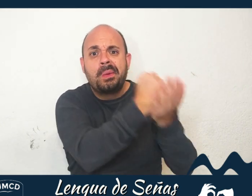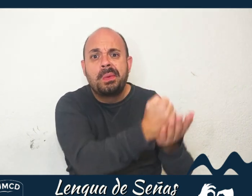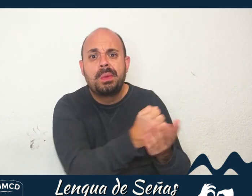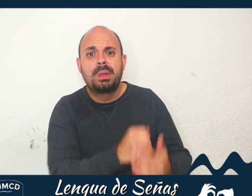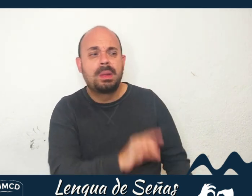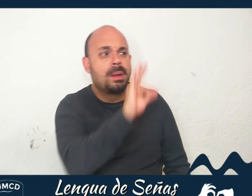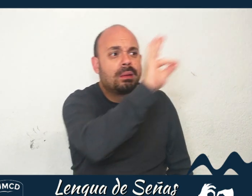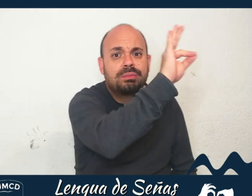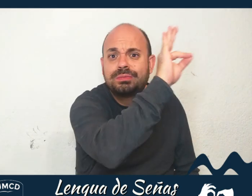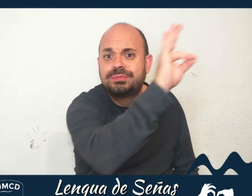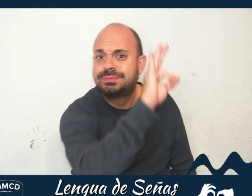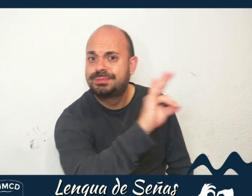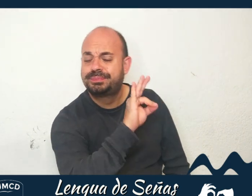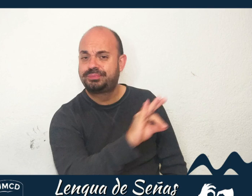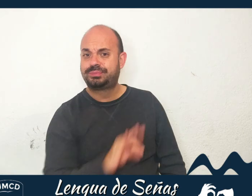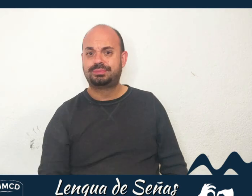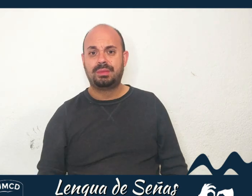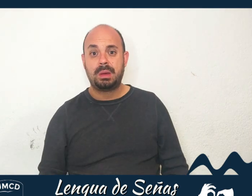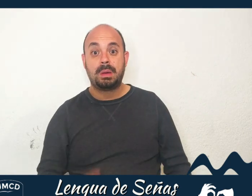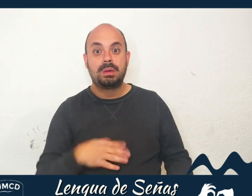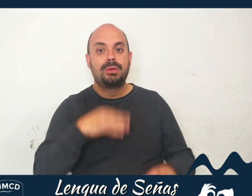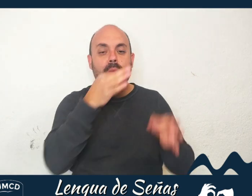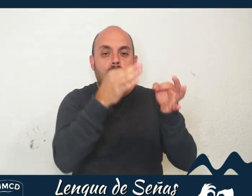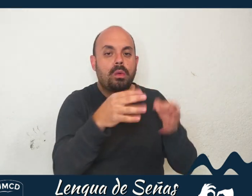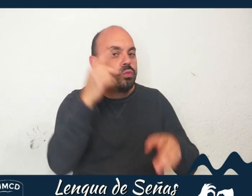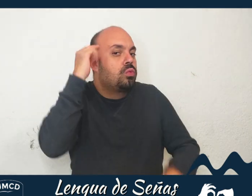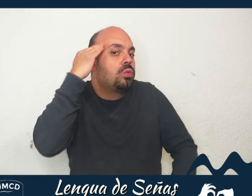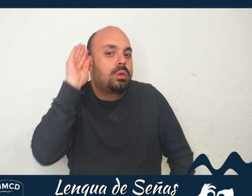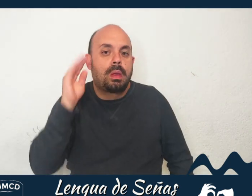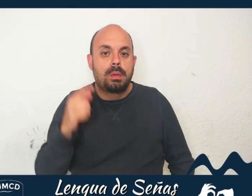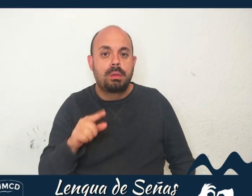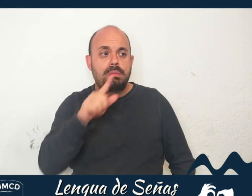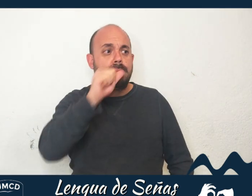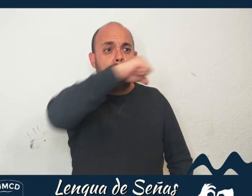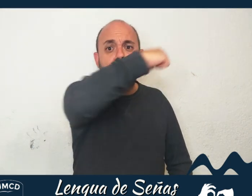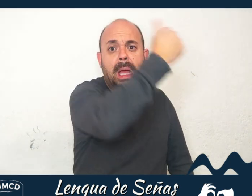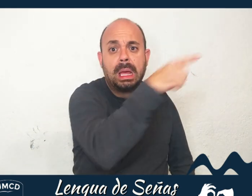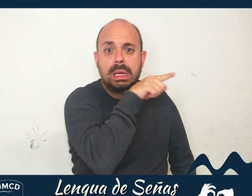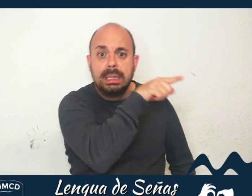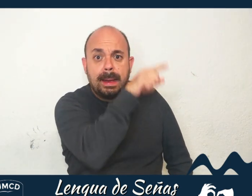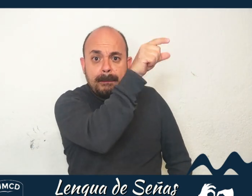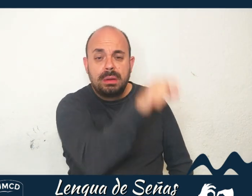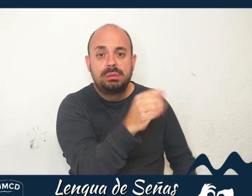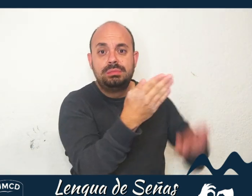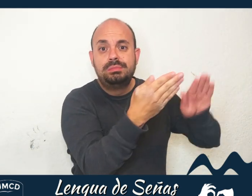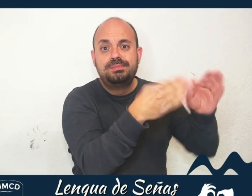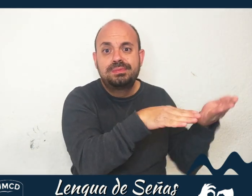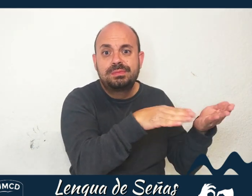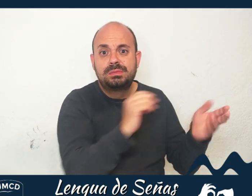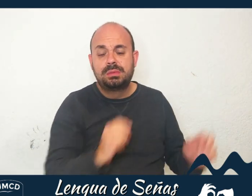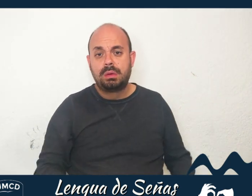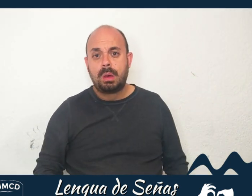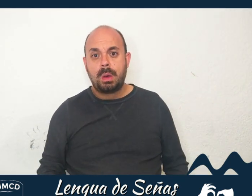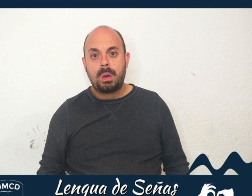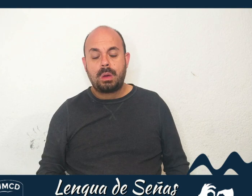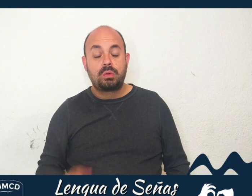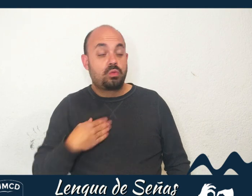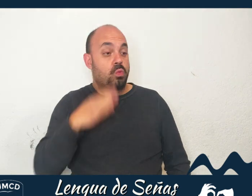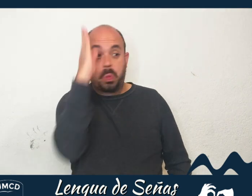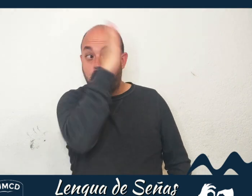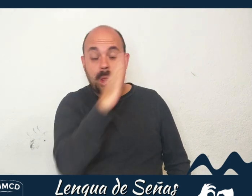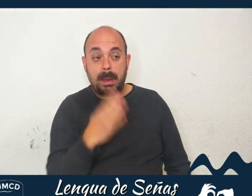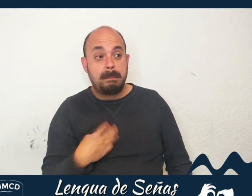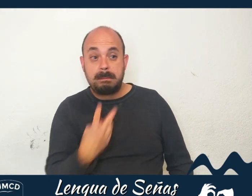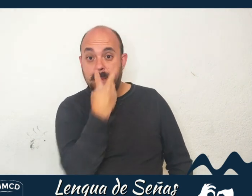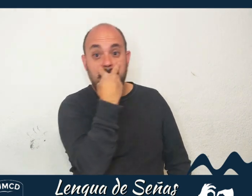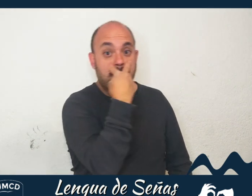de Dios, ha sido perdonado sus pecados y tiene vida eterna. Nosotros a veces nos encontraremos con personas que tal vez